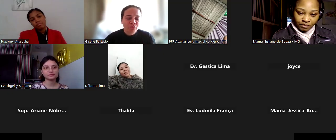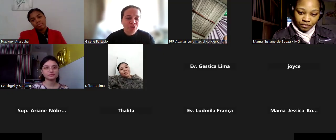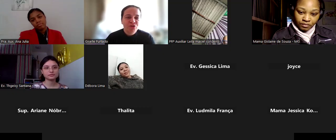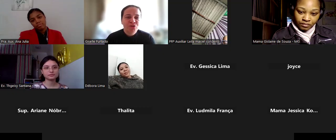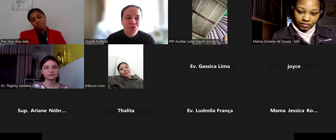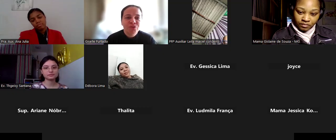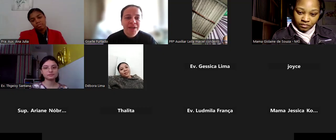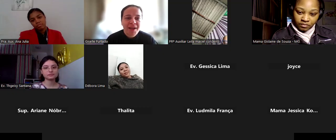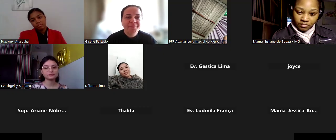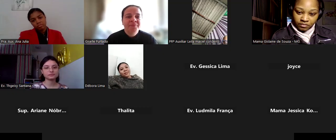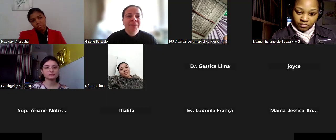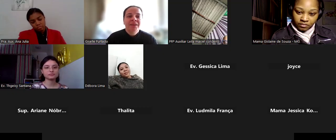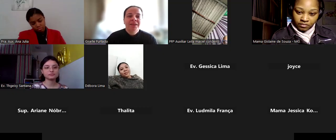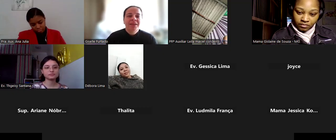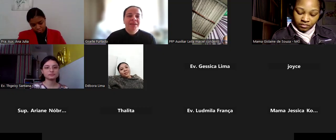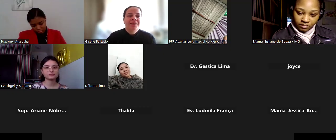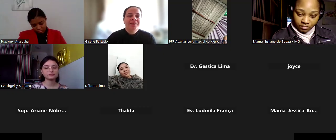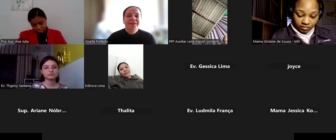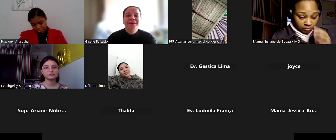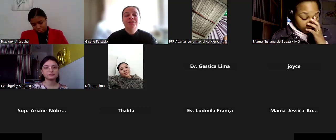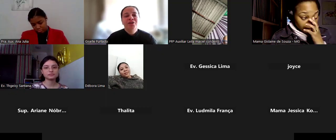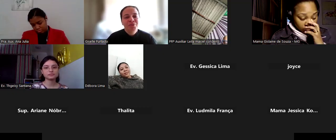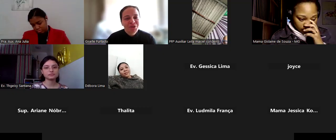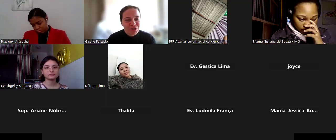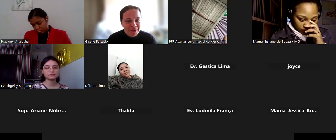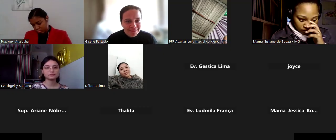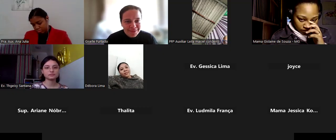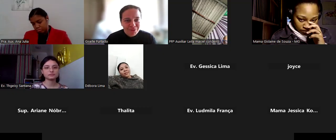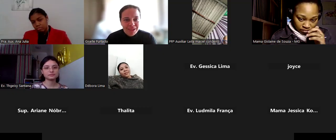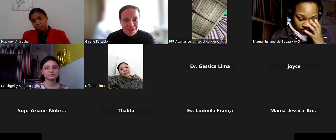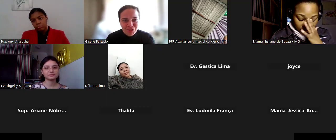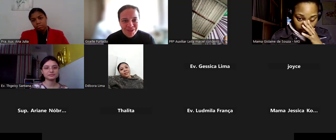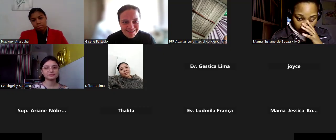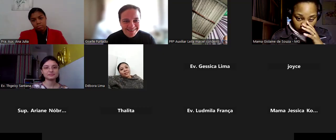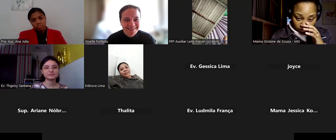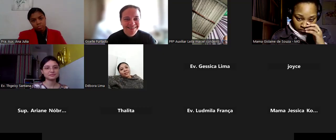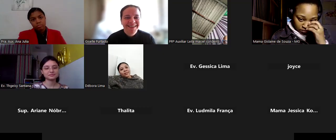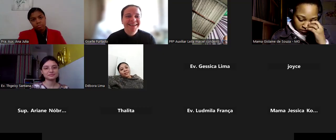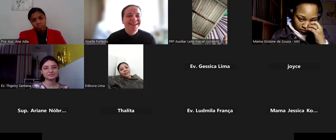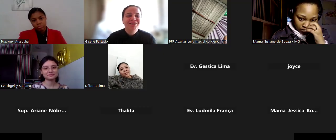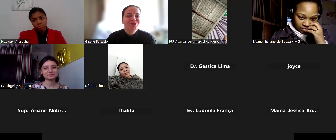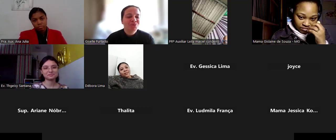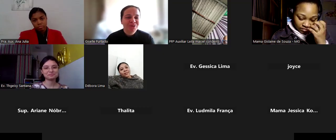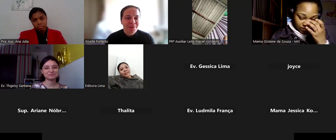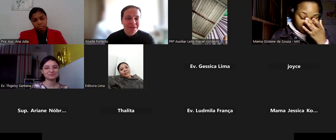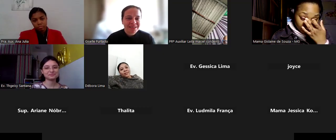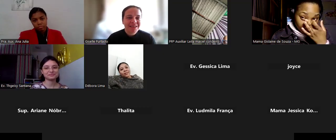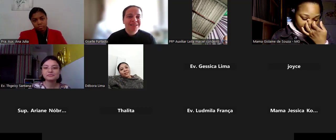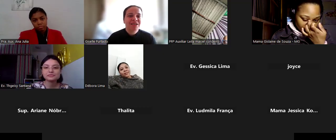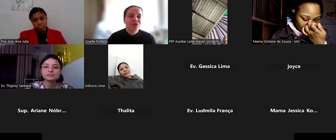número de surdos lá. E não tem como não chamar a atenção da igreja. Né? Todo mundo quer prestar atenção, todo